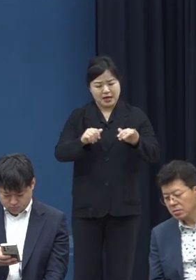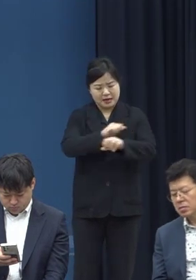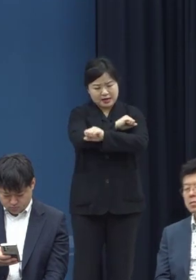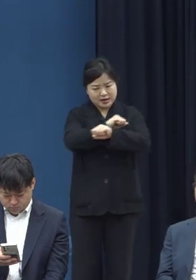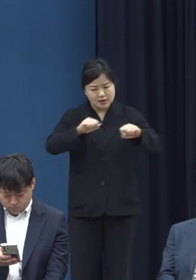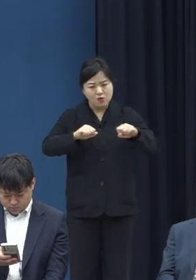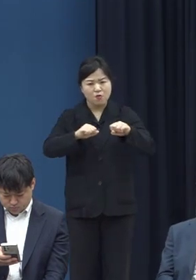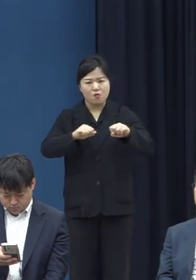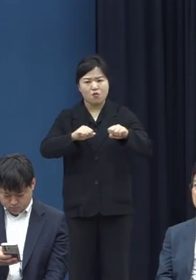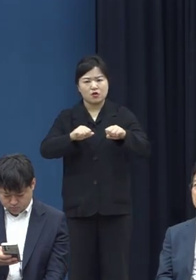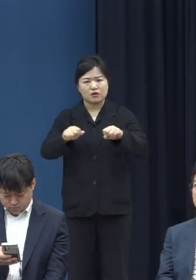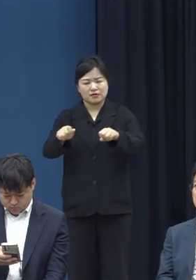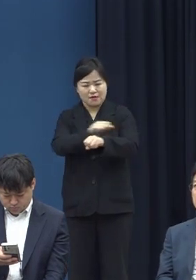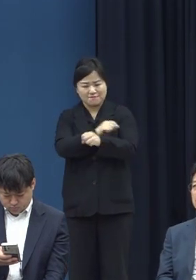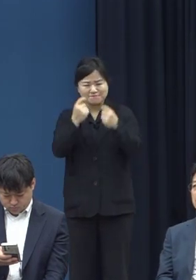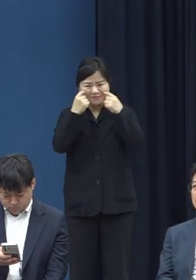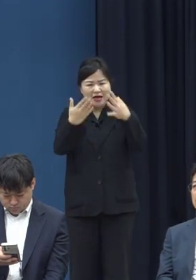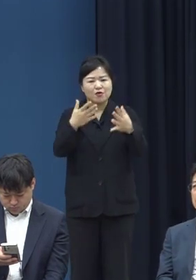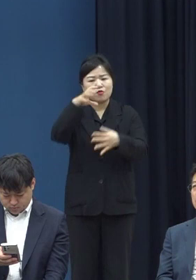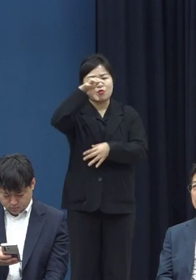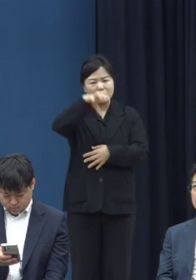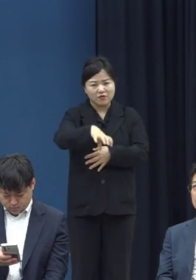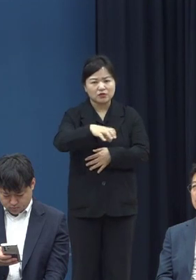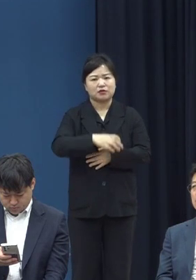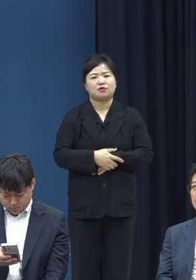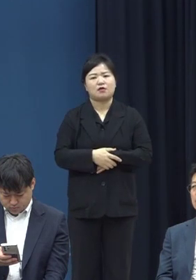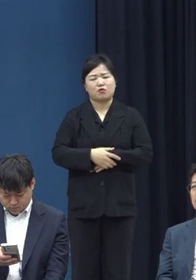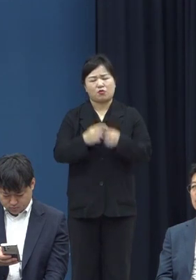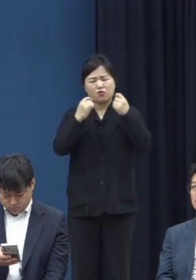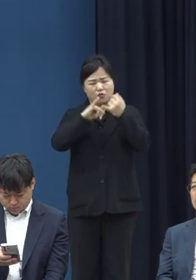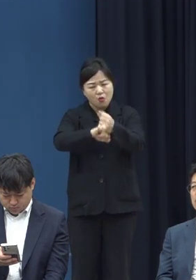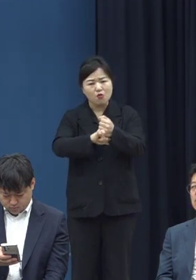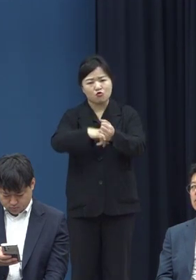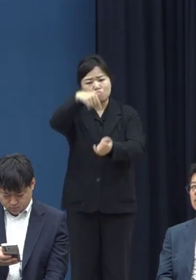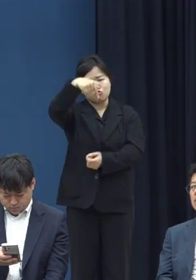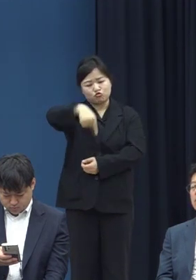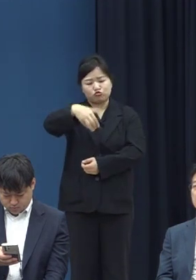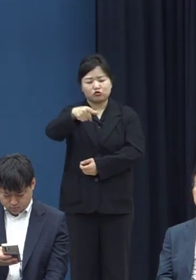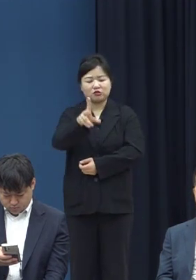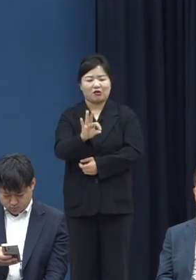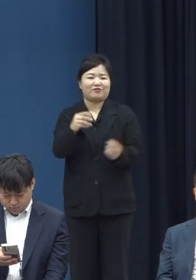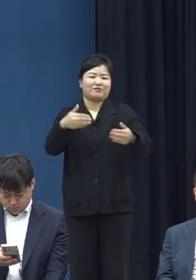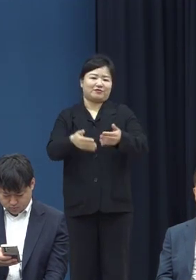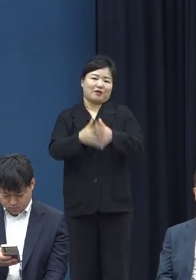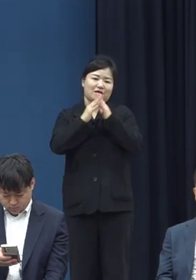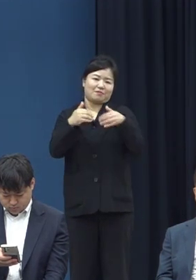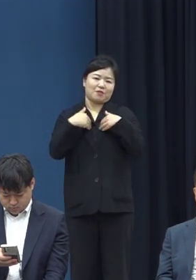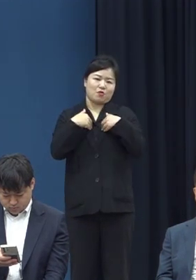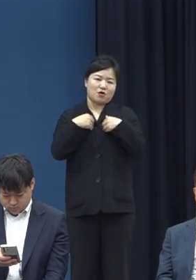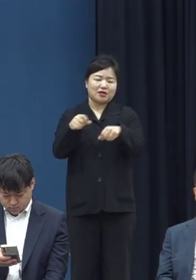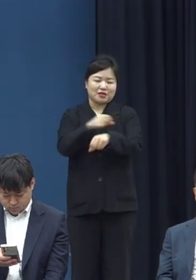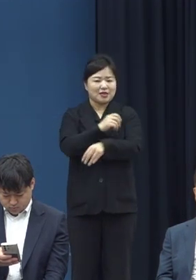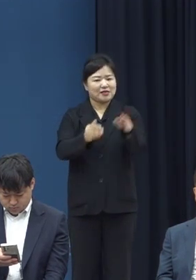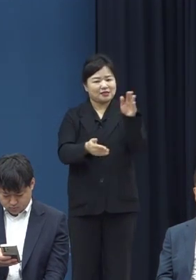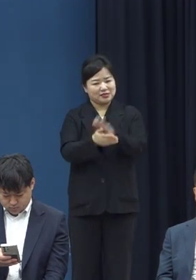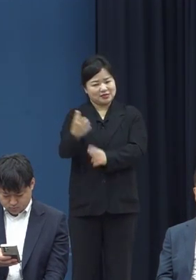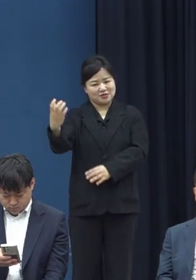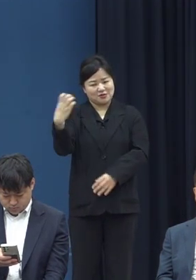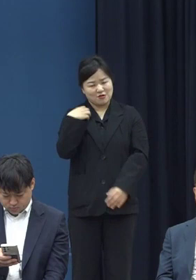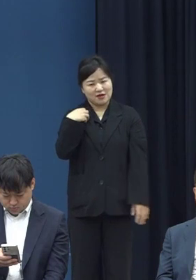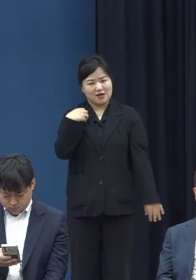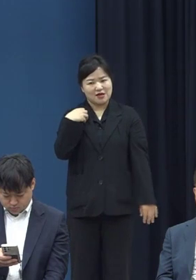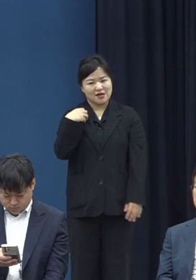면적도 넓고 권역별 특색이 뚜렷한 이런 지역에서는 반드시 구청이 설립되어야지만 특례시로서의 역할